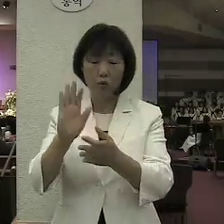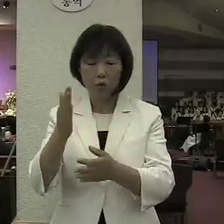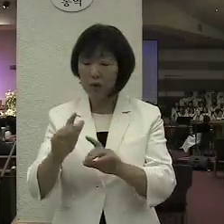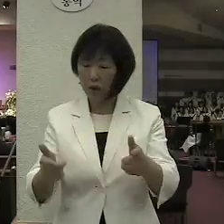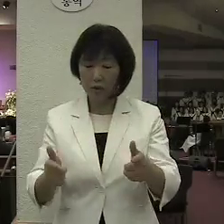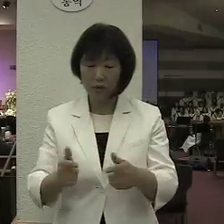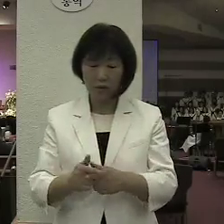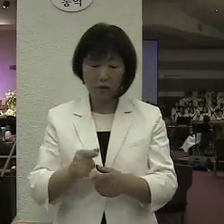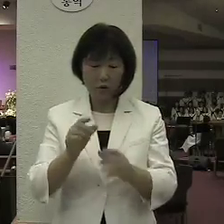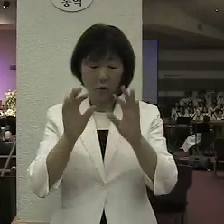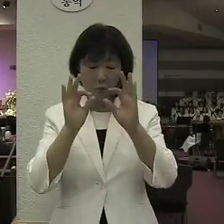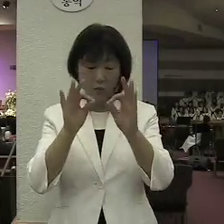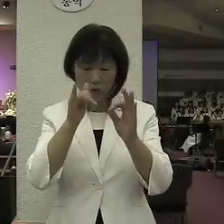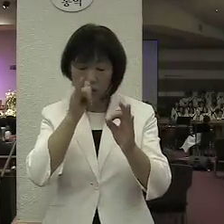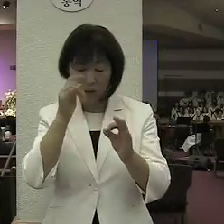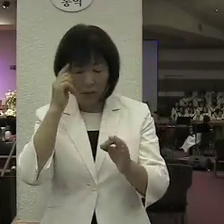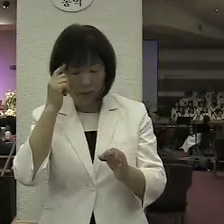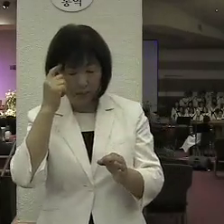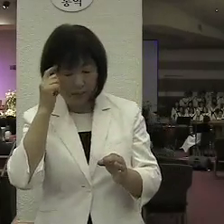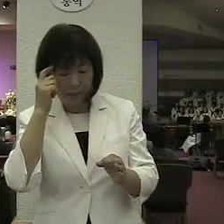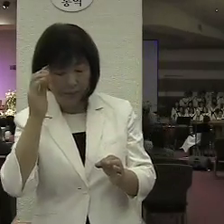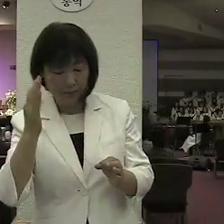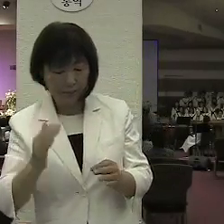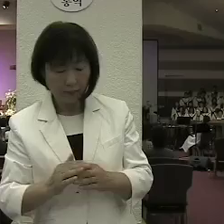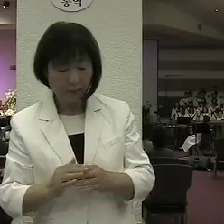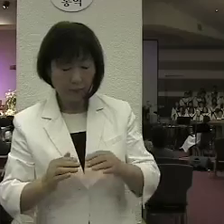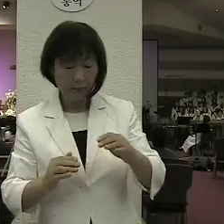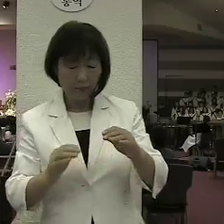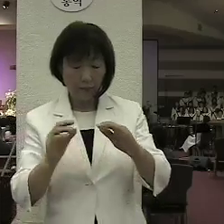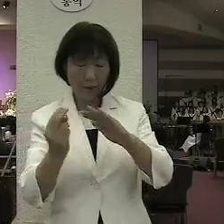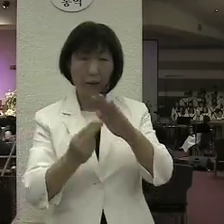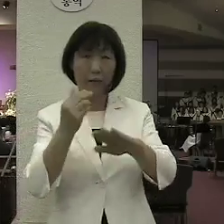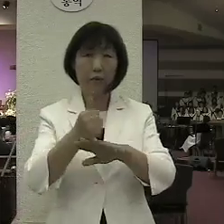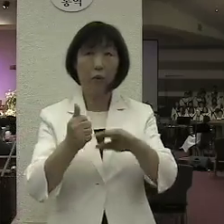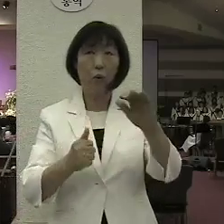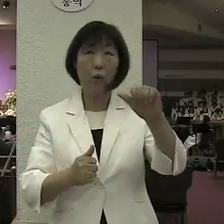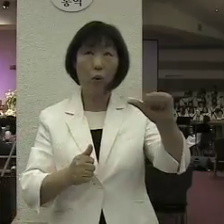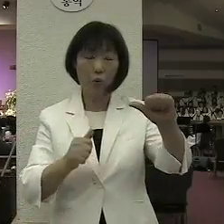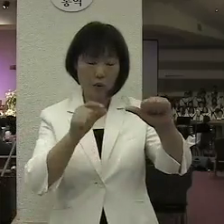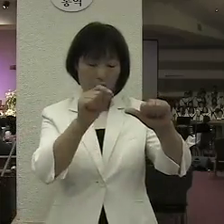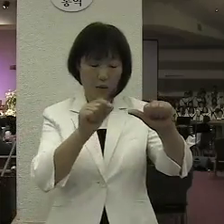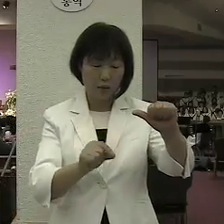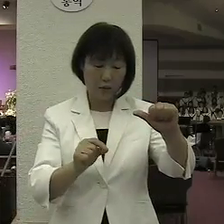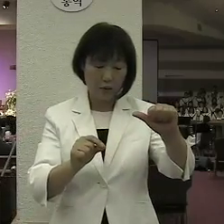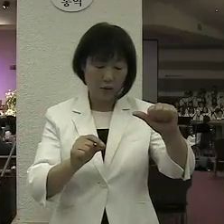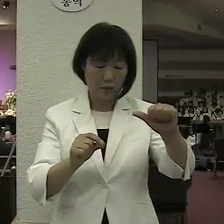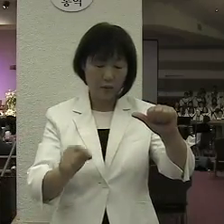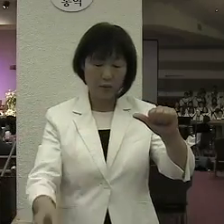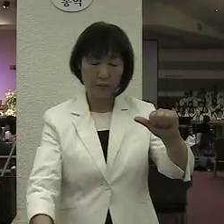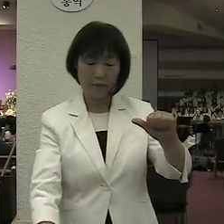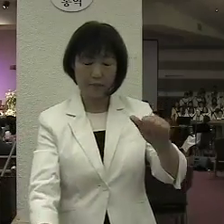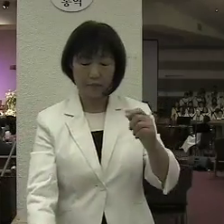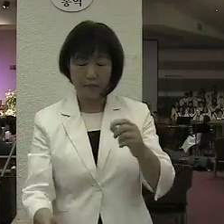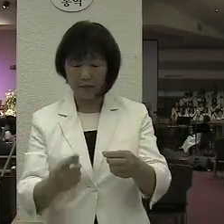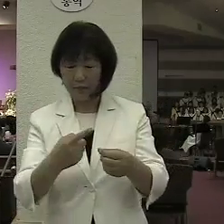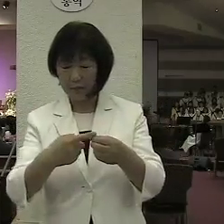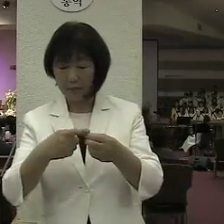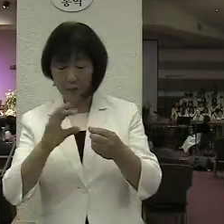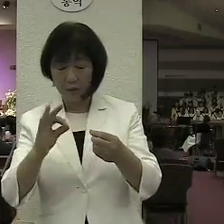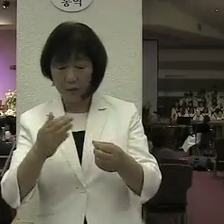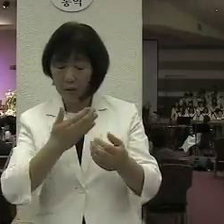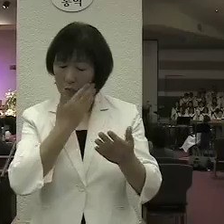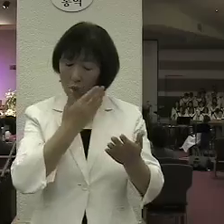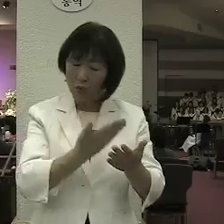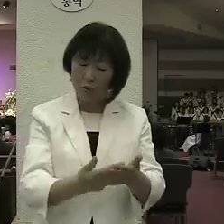때를 보여주시는 것입니다. 그때를 바라보면서 참으라고 보여주시는 것입니다. 자, 그런데